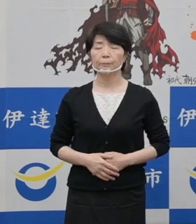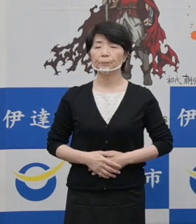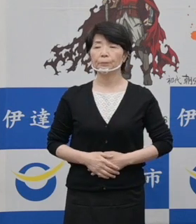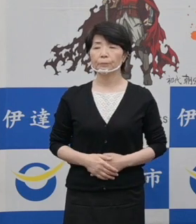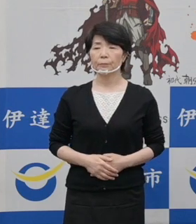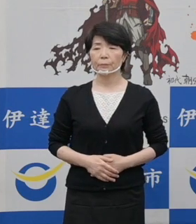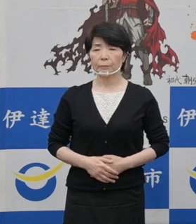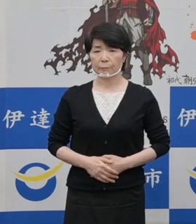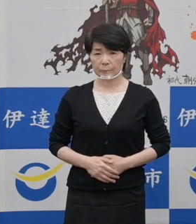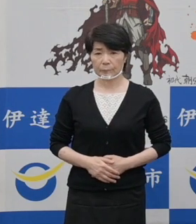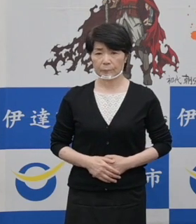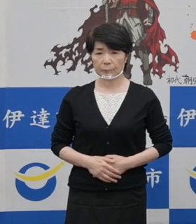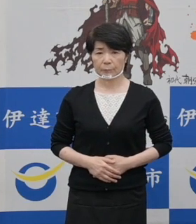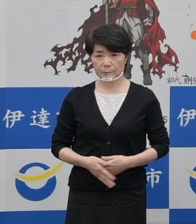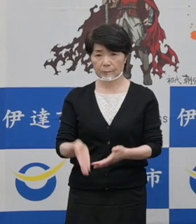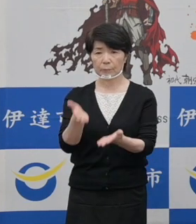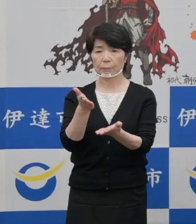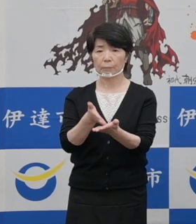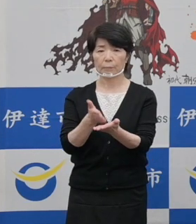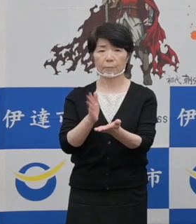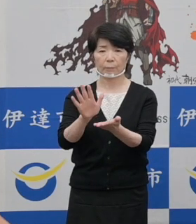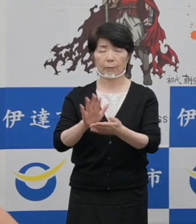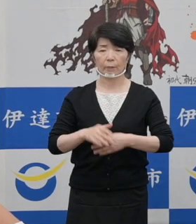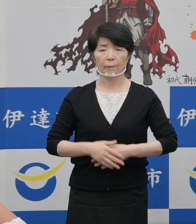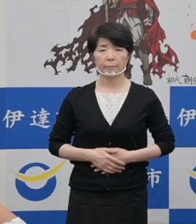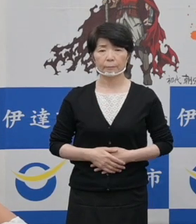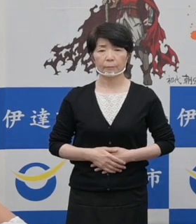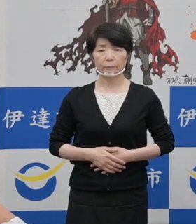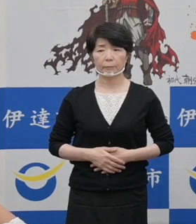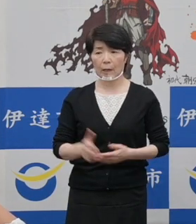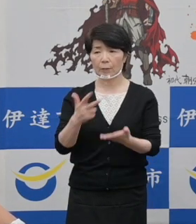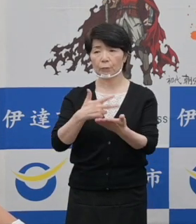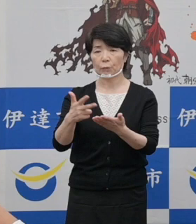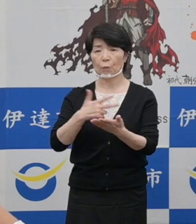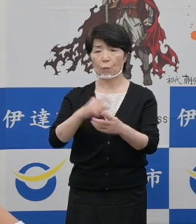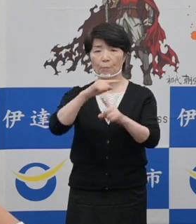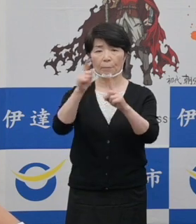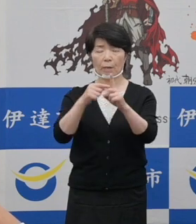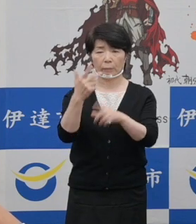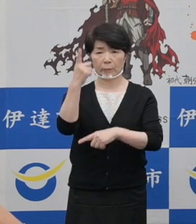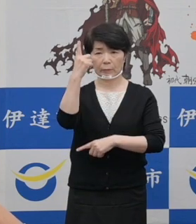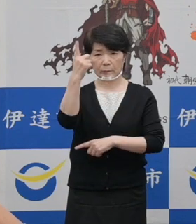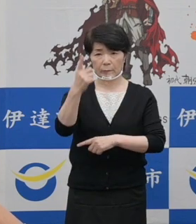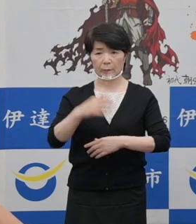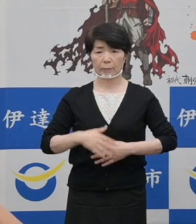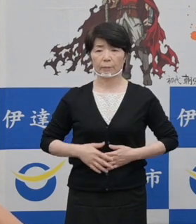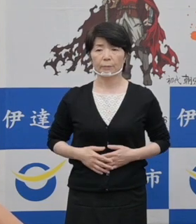はい、それでは説明をさせていただきます。まず資料の1ページを開きください。